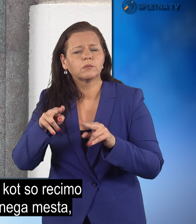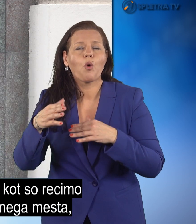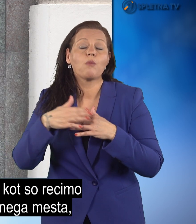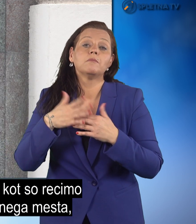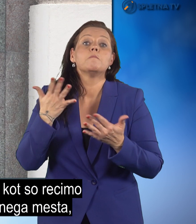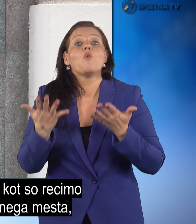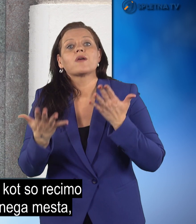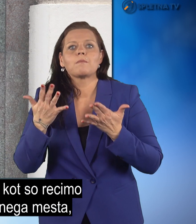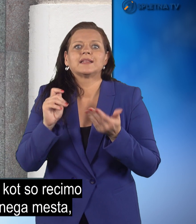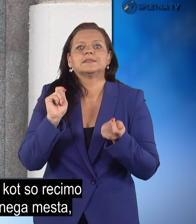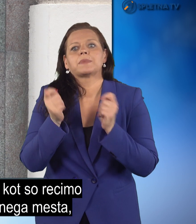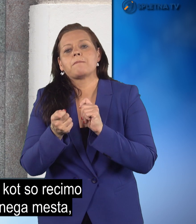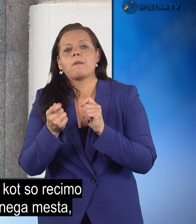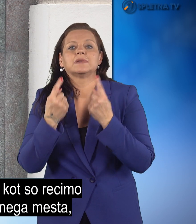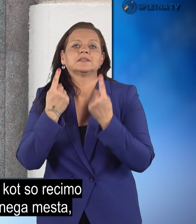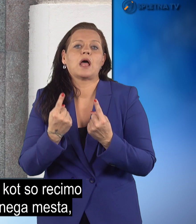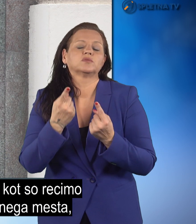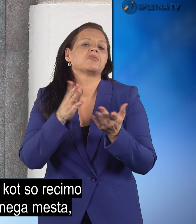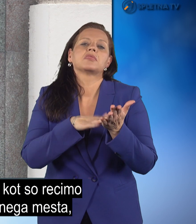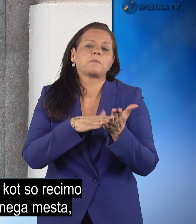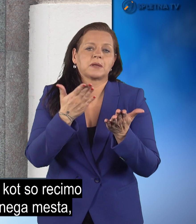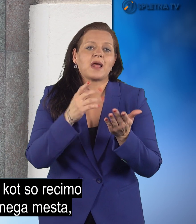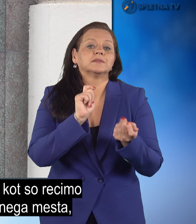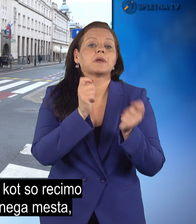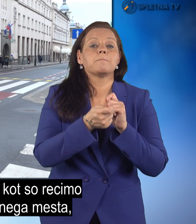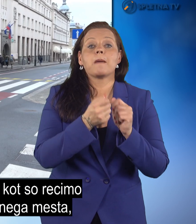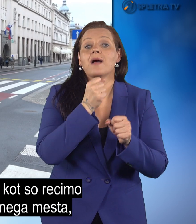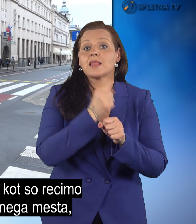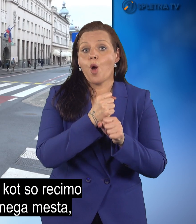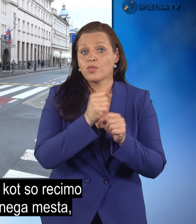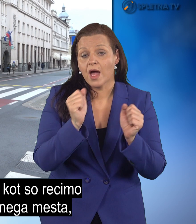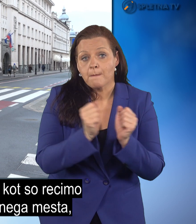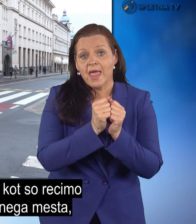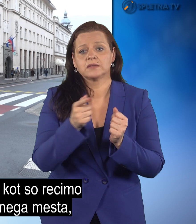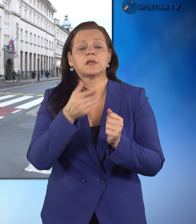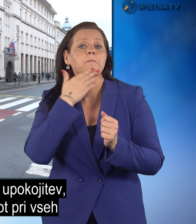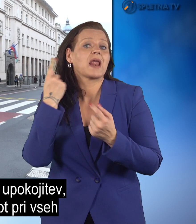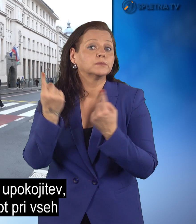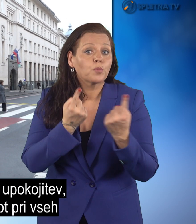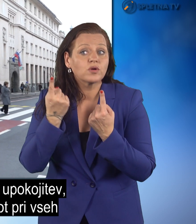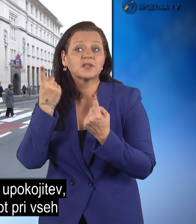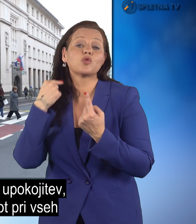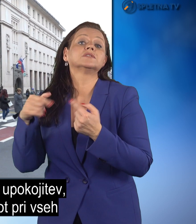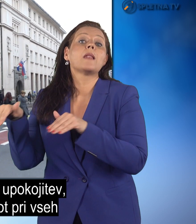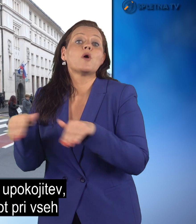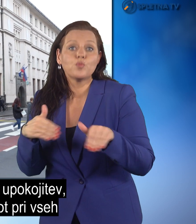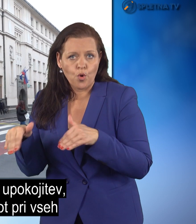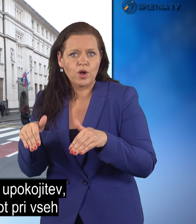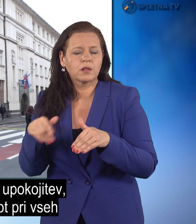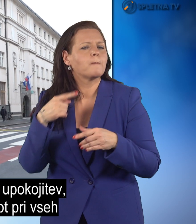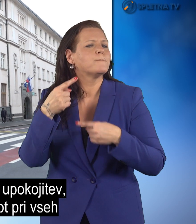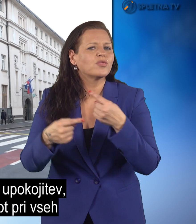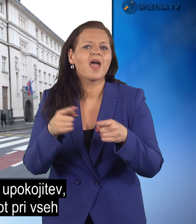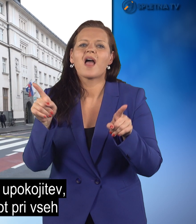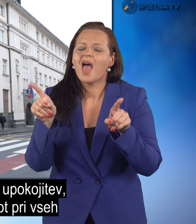spremembi statusa, kot so recimo sprememba delovnega mesta, brezposelnost ali upokojitev, poteka enako kot pri